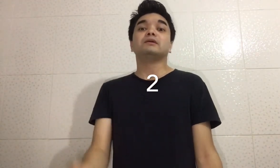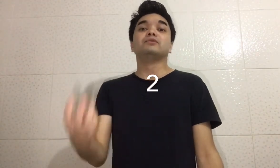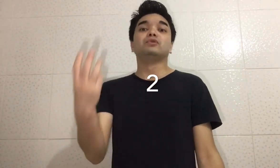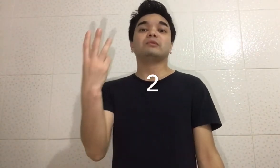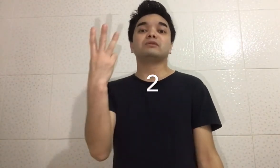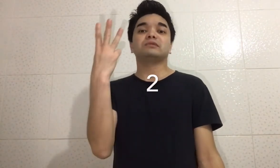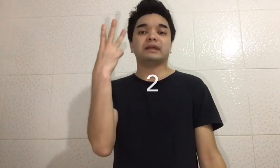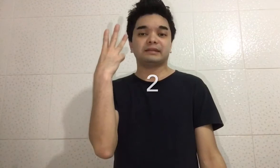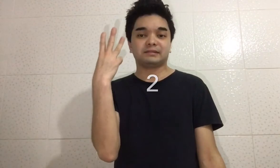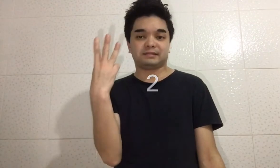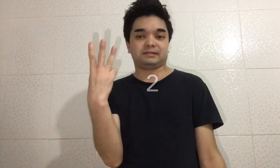número 3,